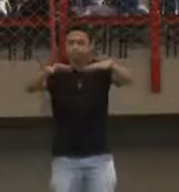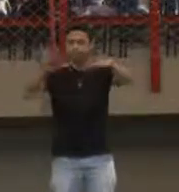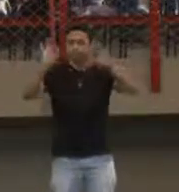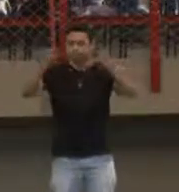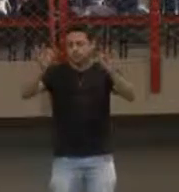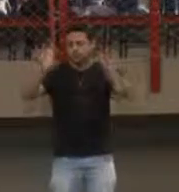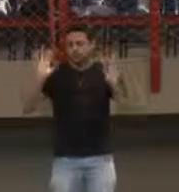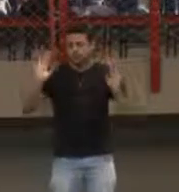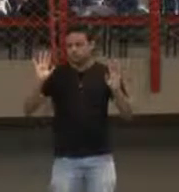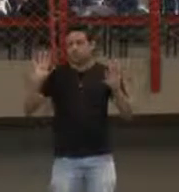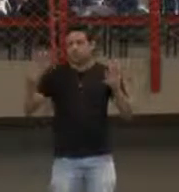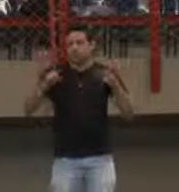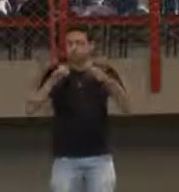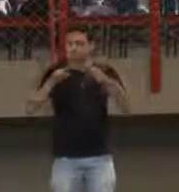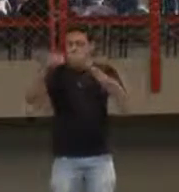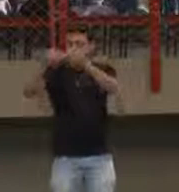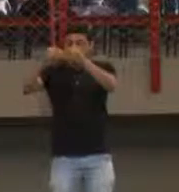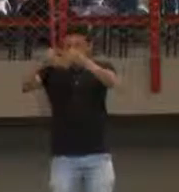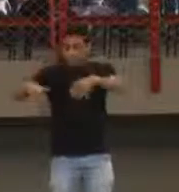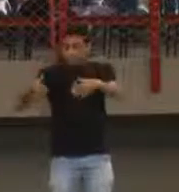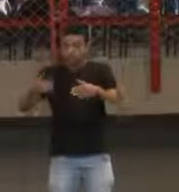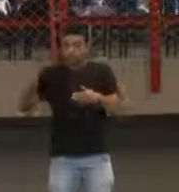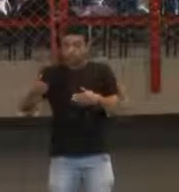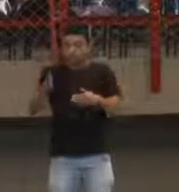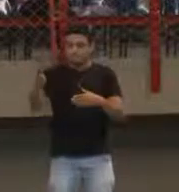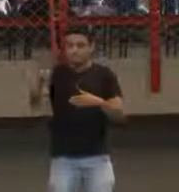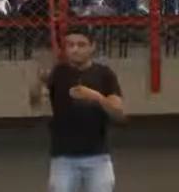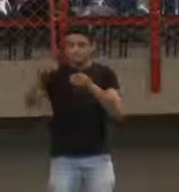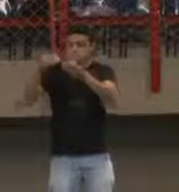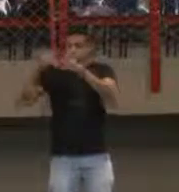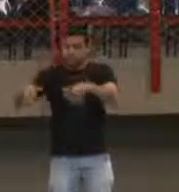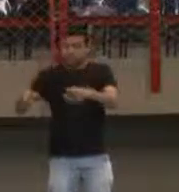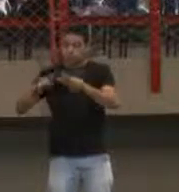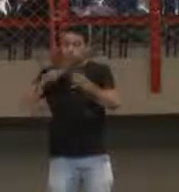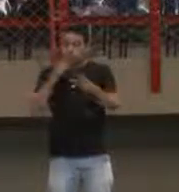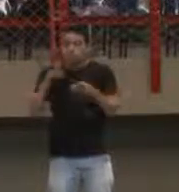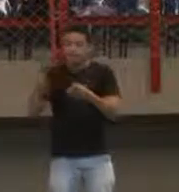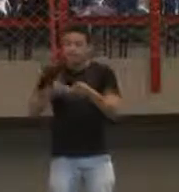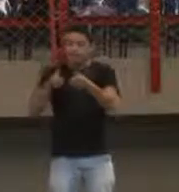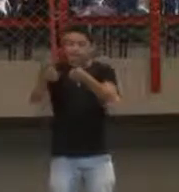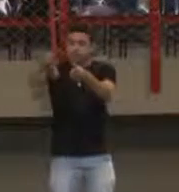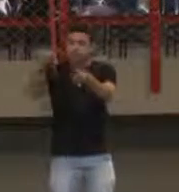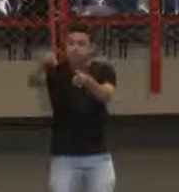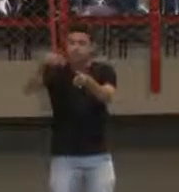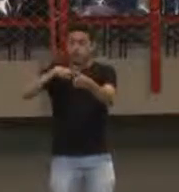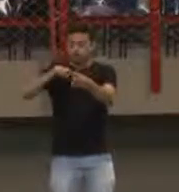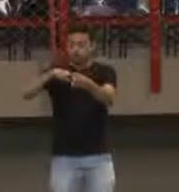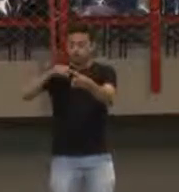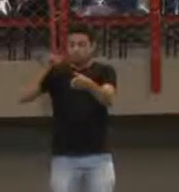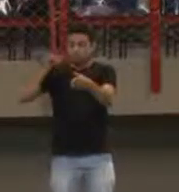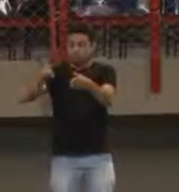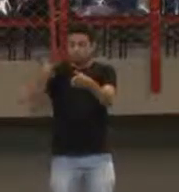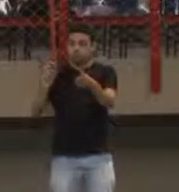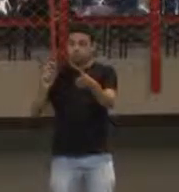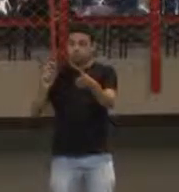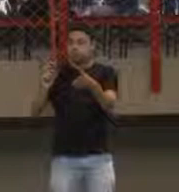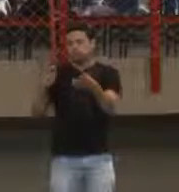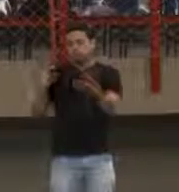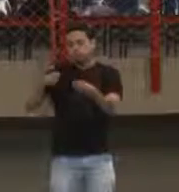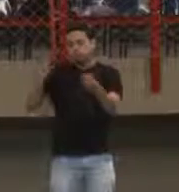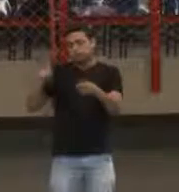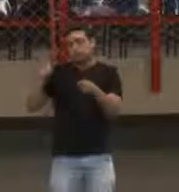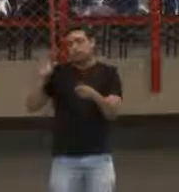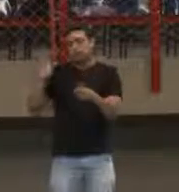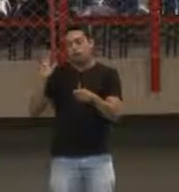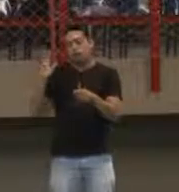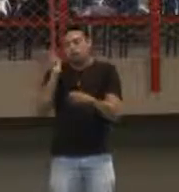Inunda. Prejuízo aos peixes do rio onde ocorre a implantação? Isso pode